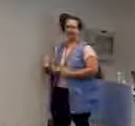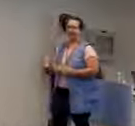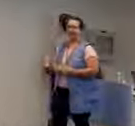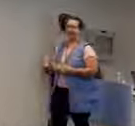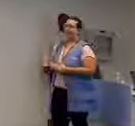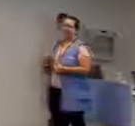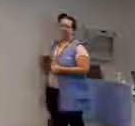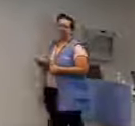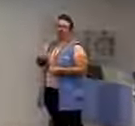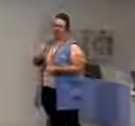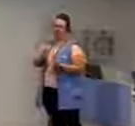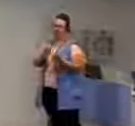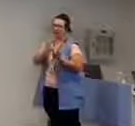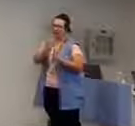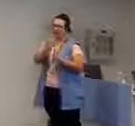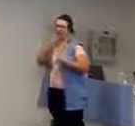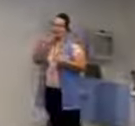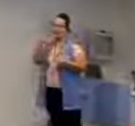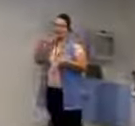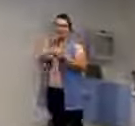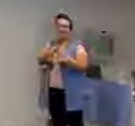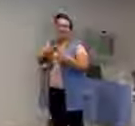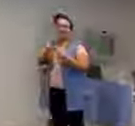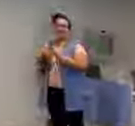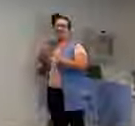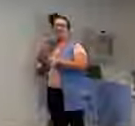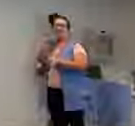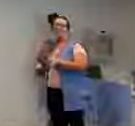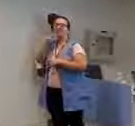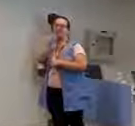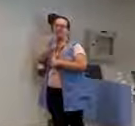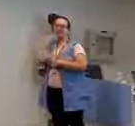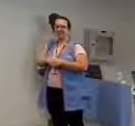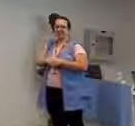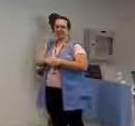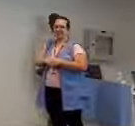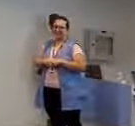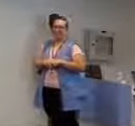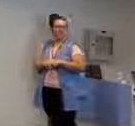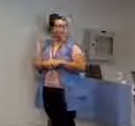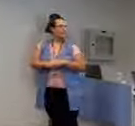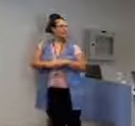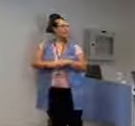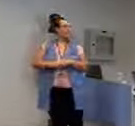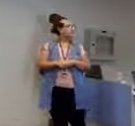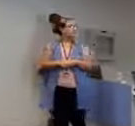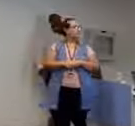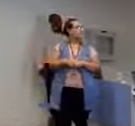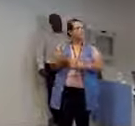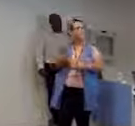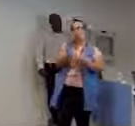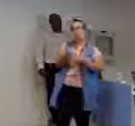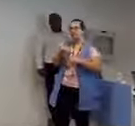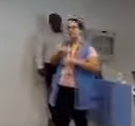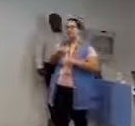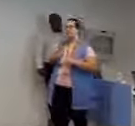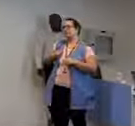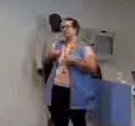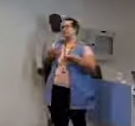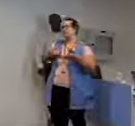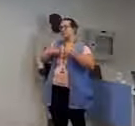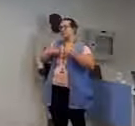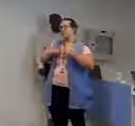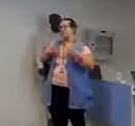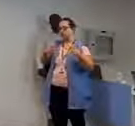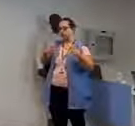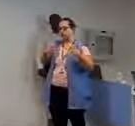né? E eu preciso, eu consigo ver com exatidão que o material teria rompido, o material teria